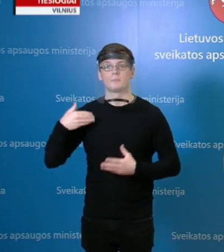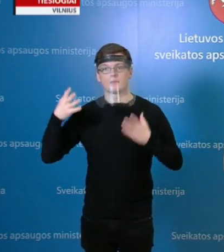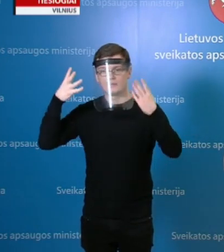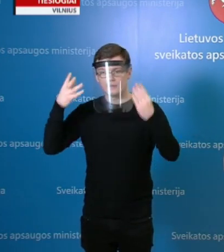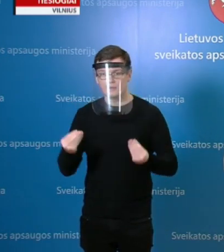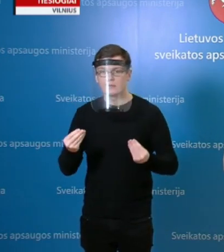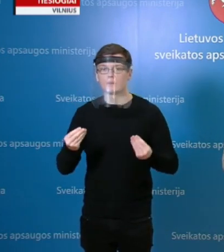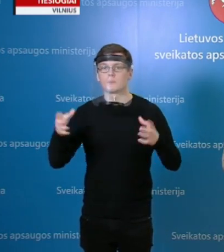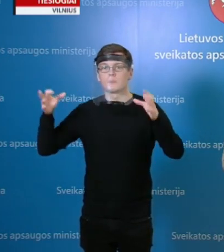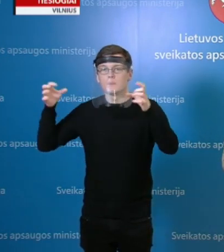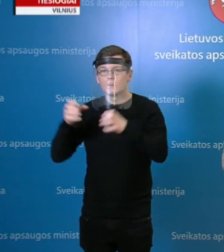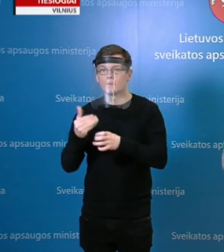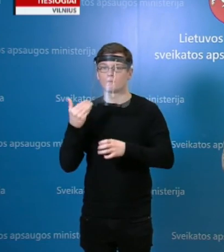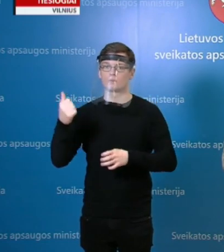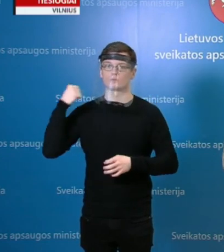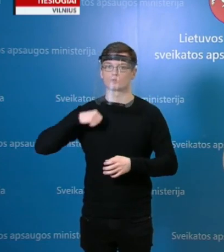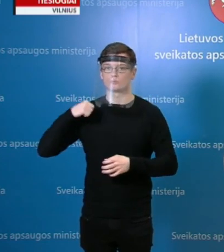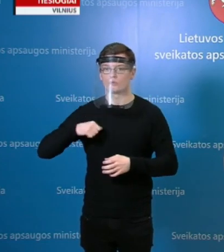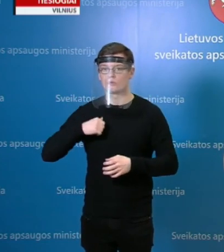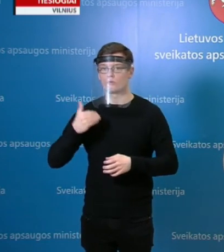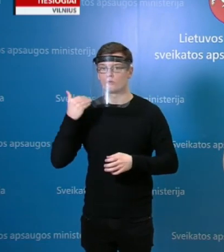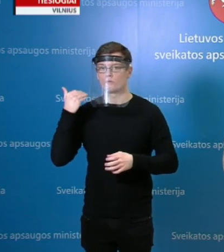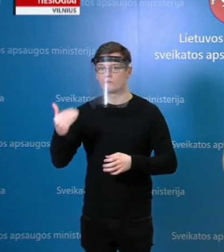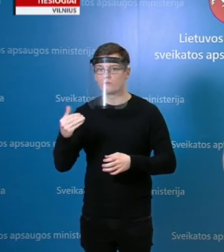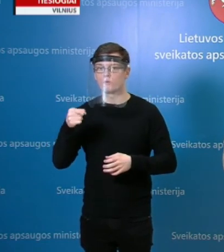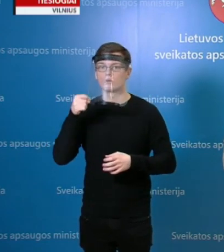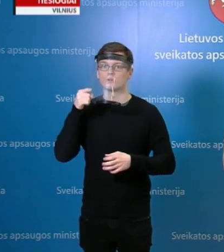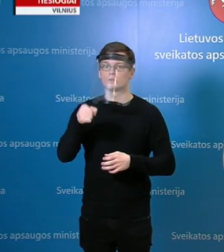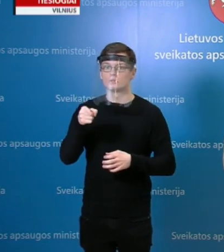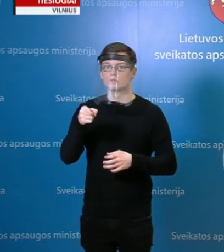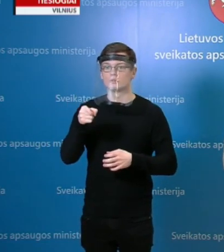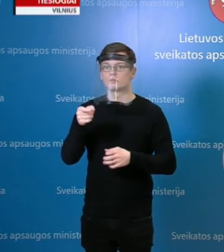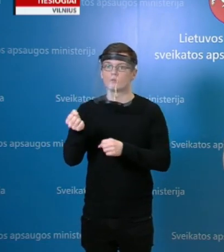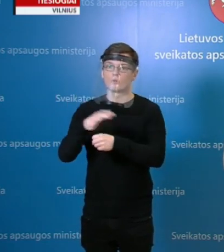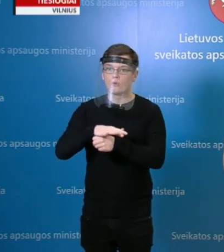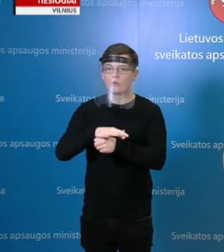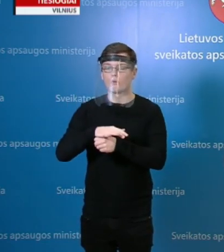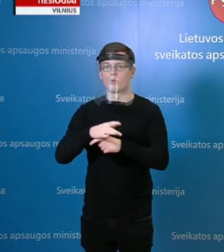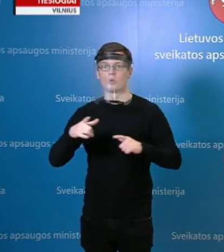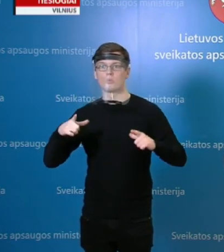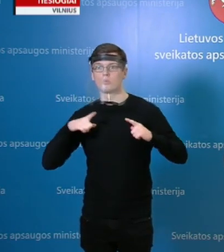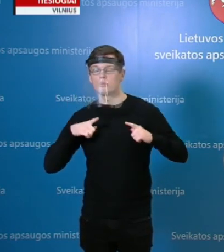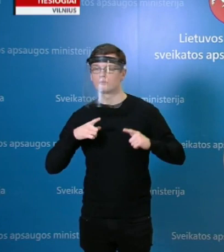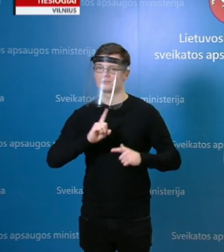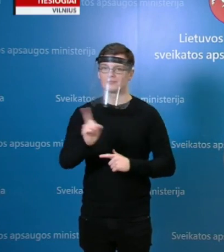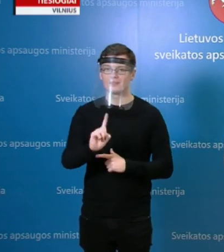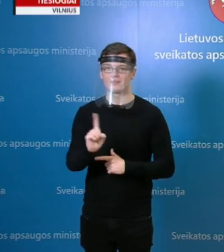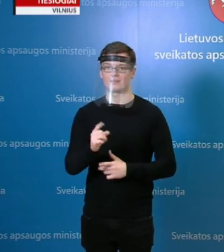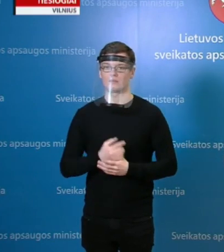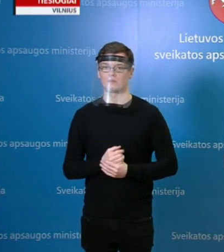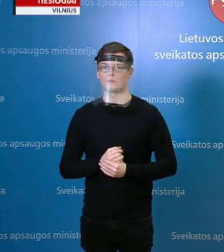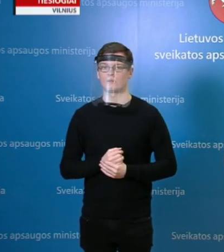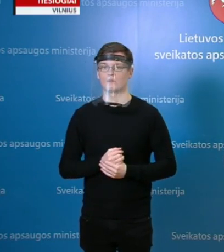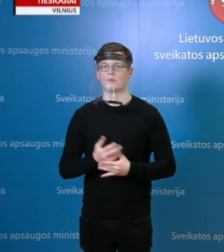mažėjantis koronavirusu užsikrėtų žmonių skaičius, tai nėra pretekstas atsipalaiduoti. O bendrai apie logistinę situaciją, tai šiuo metu